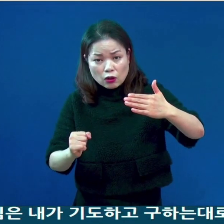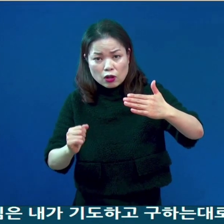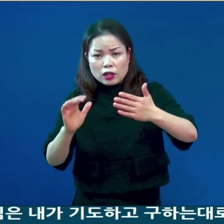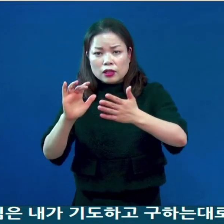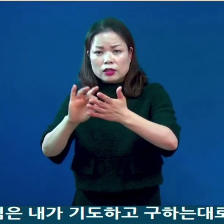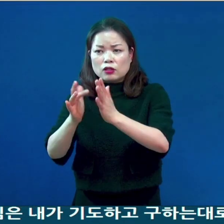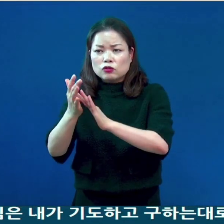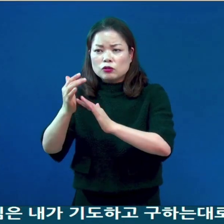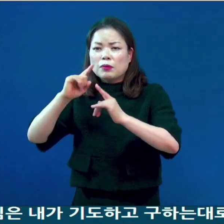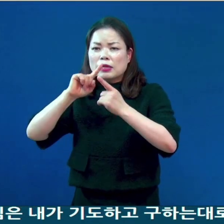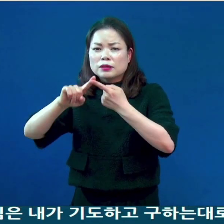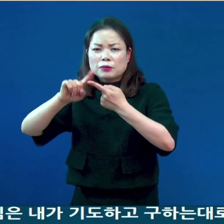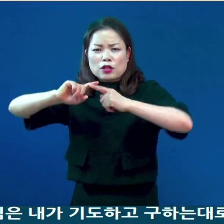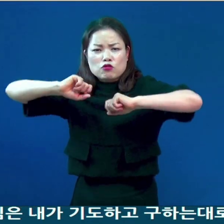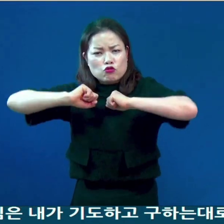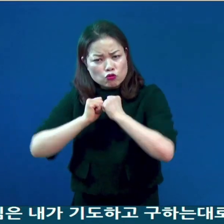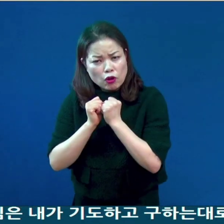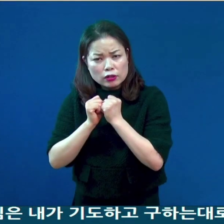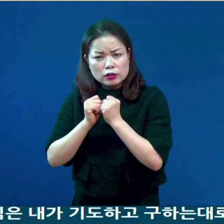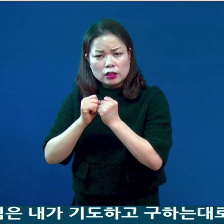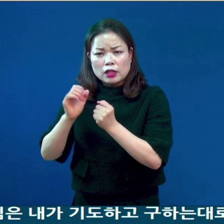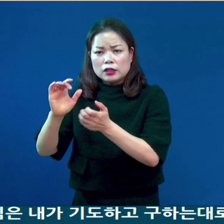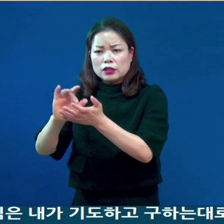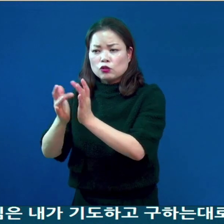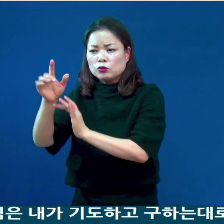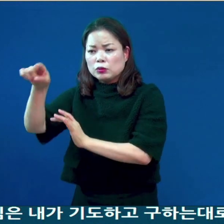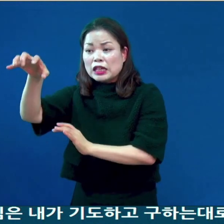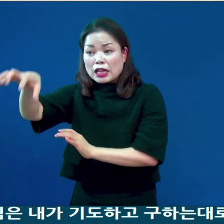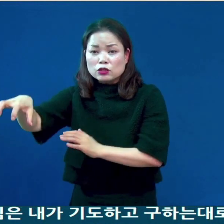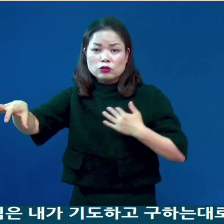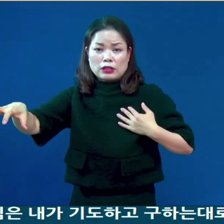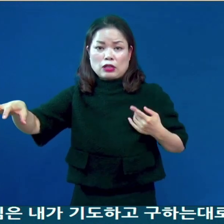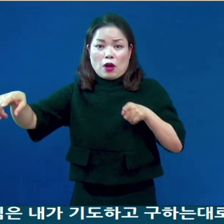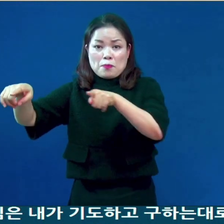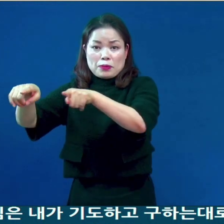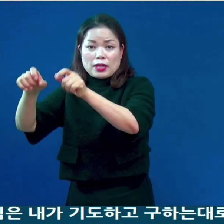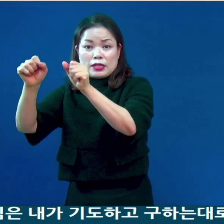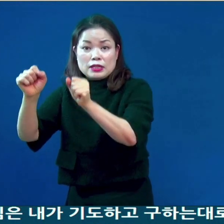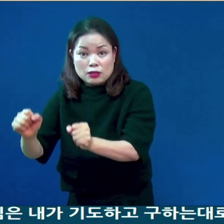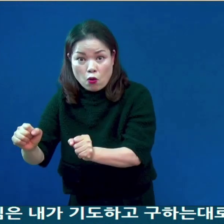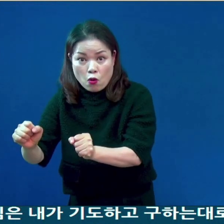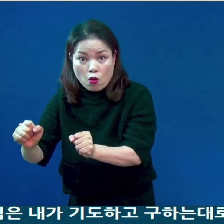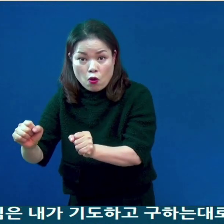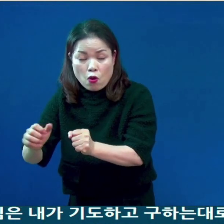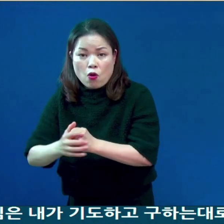그분이 계시기를 원하는 그곳에 우리도 있는 것이죠.